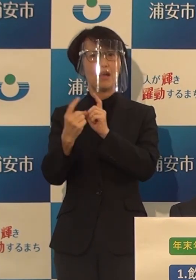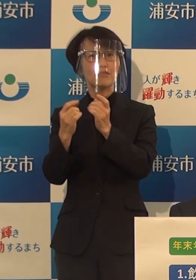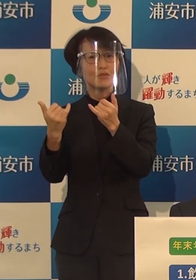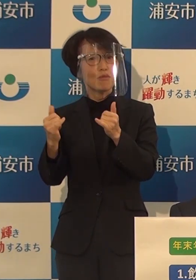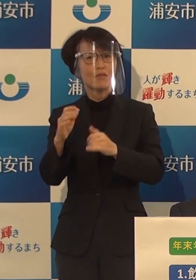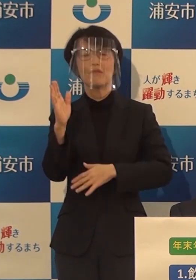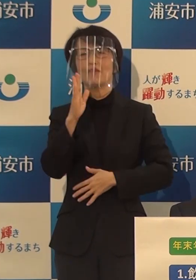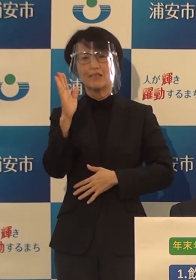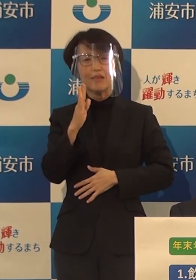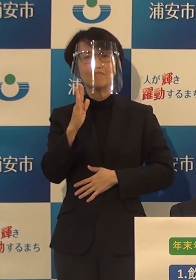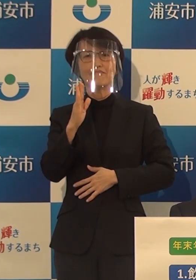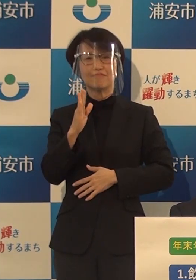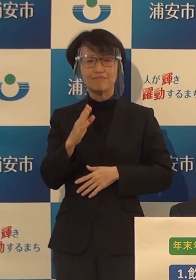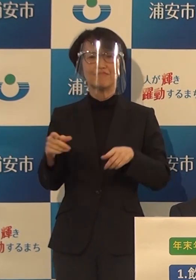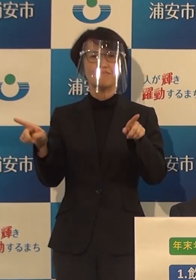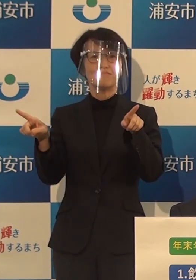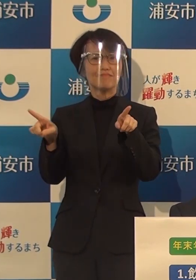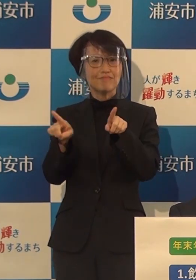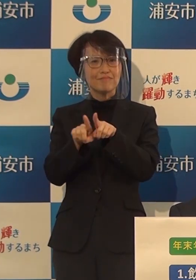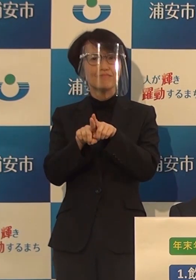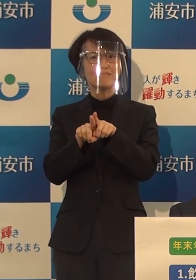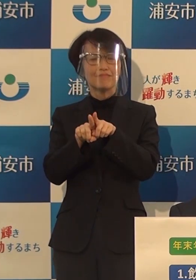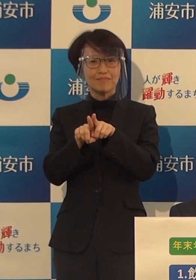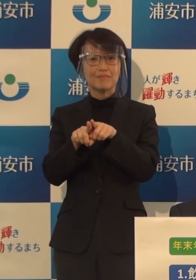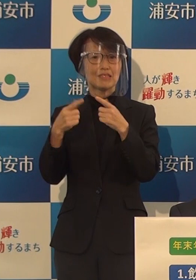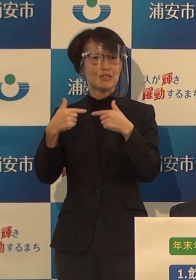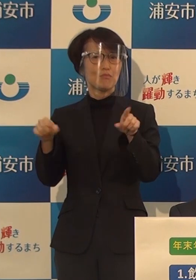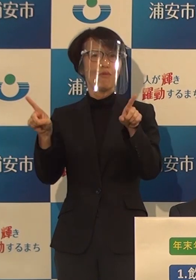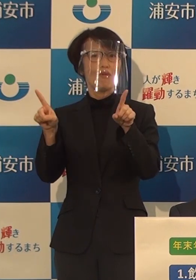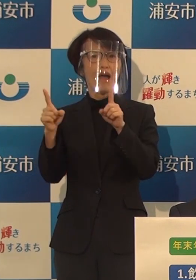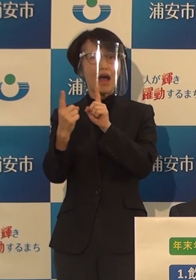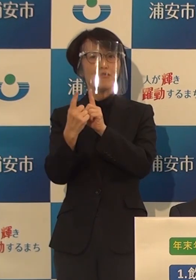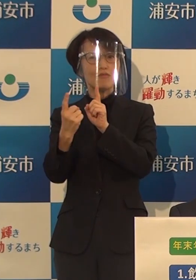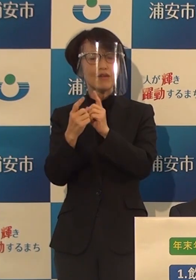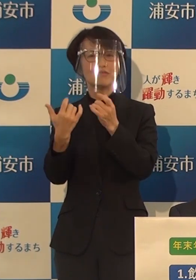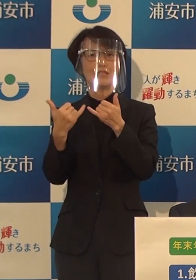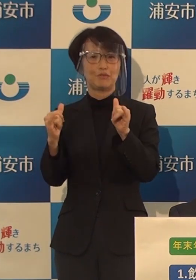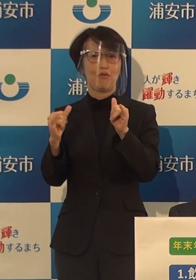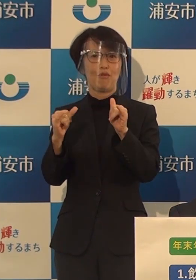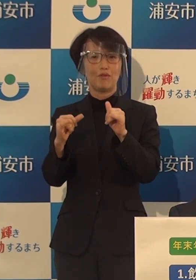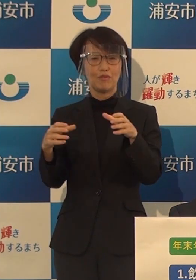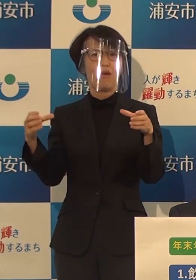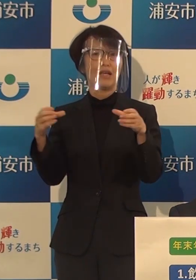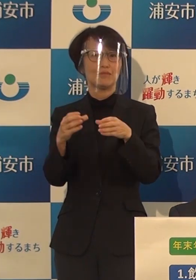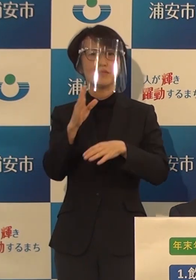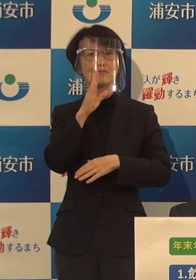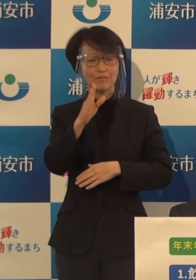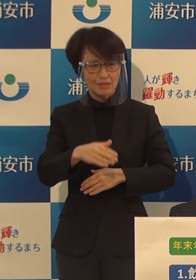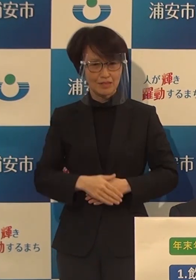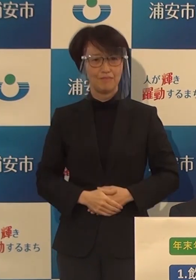段からご一緒されている人との開催をお願いいたします。